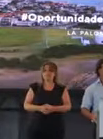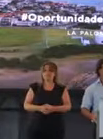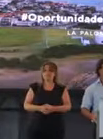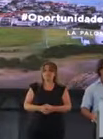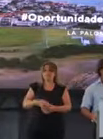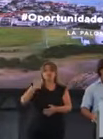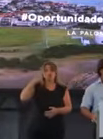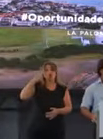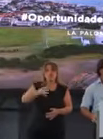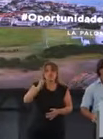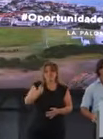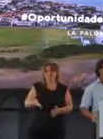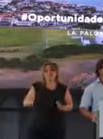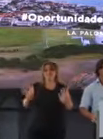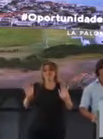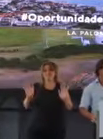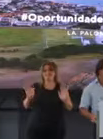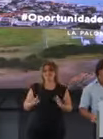Yo creo que sí.